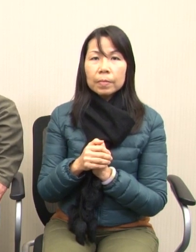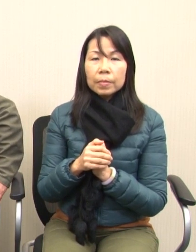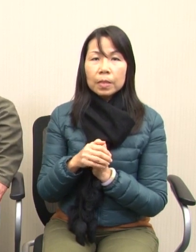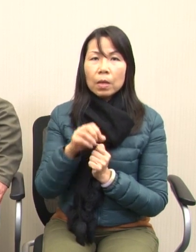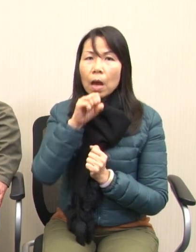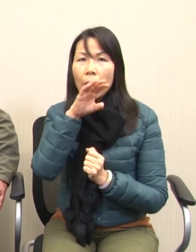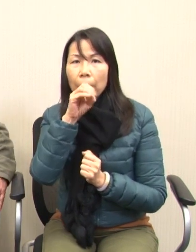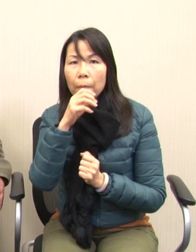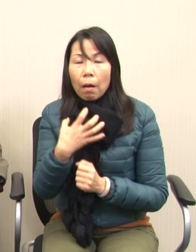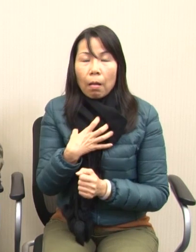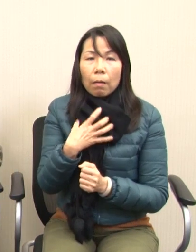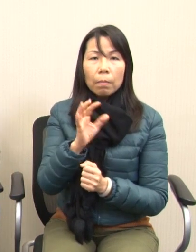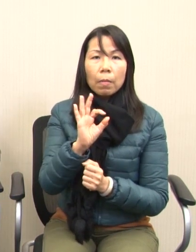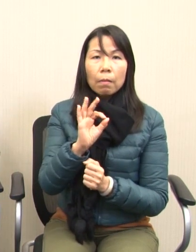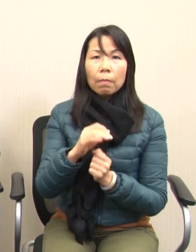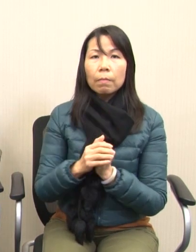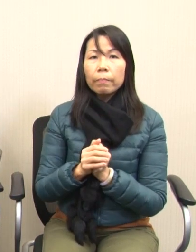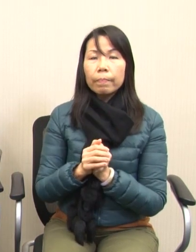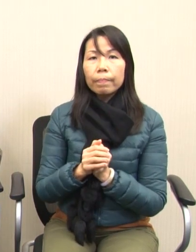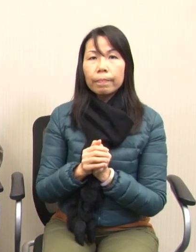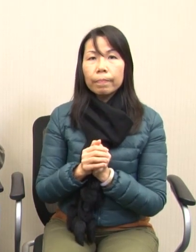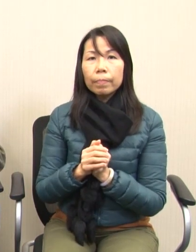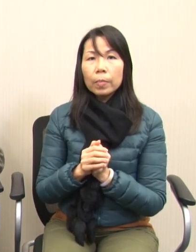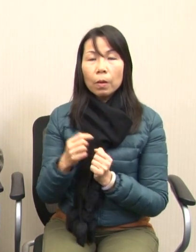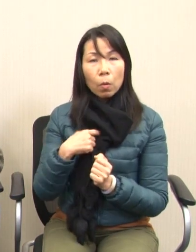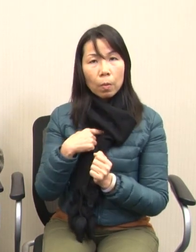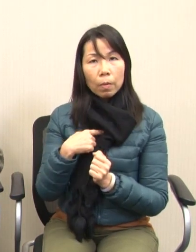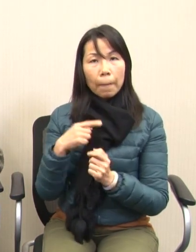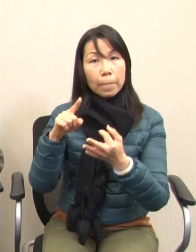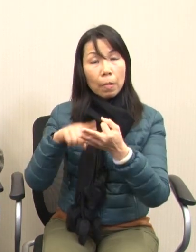Pound is for nothing。嗱，好簡單，我叫長毛。